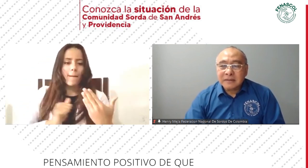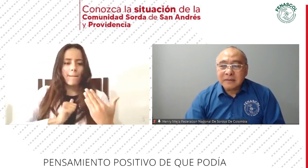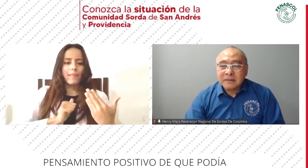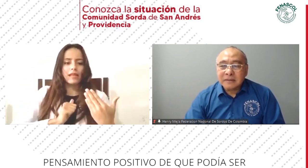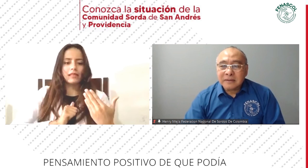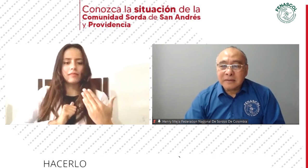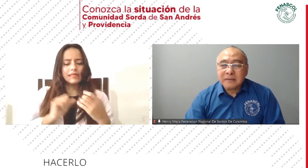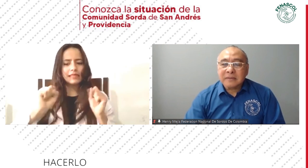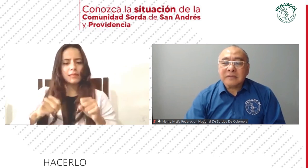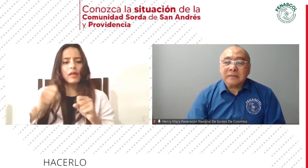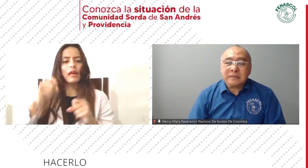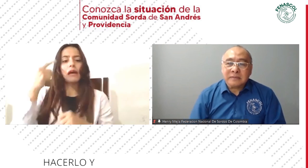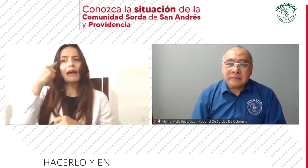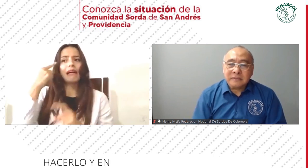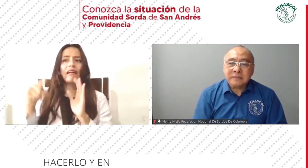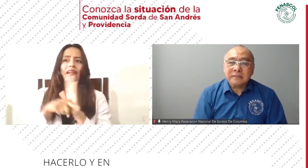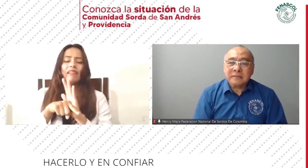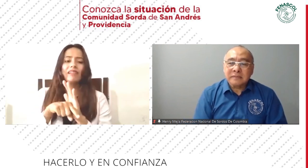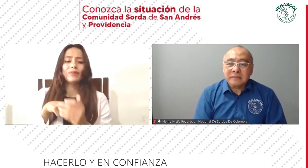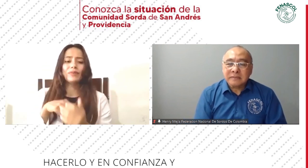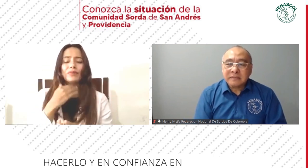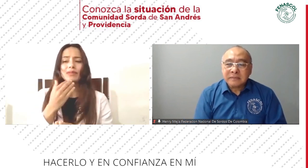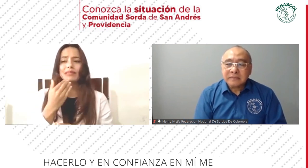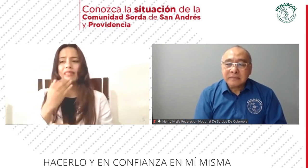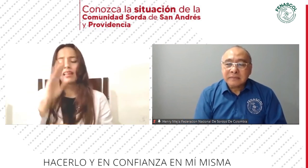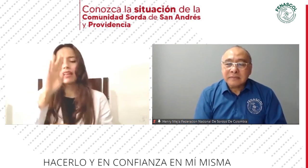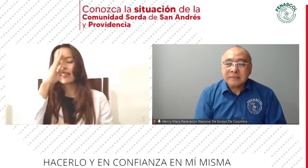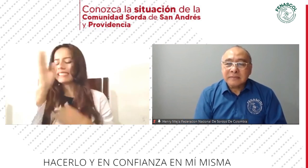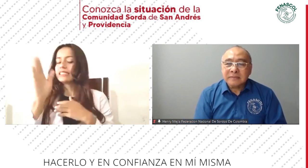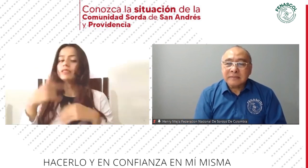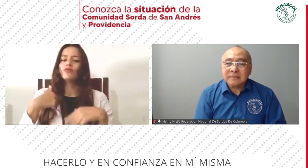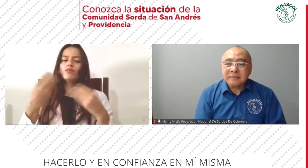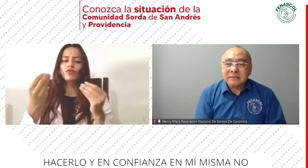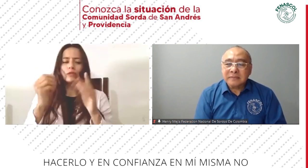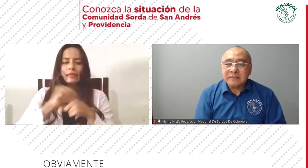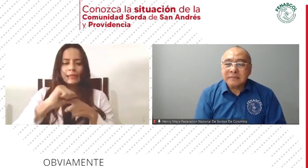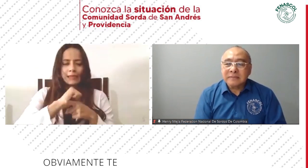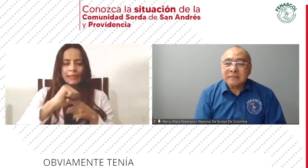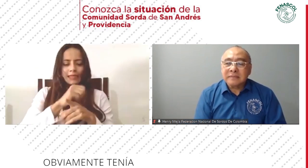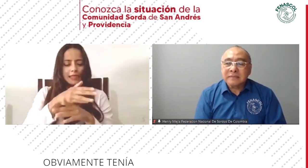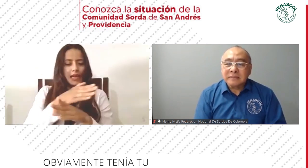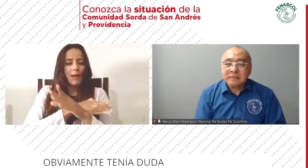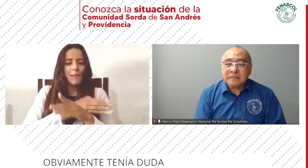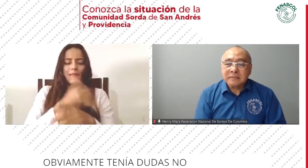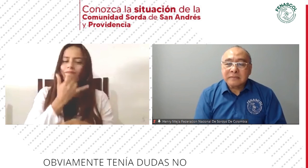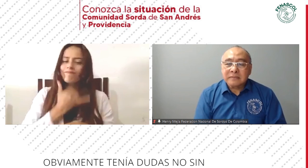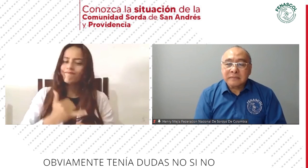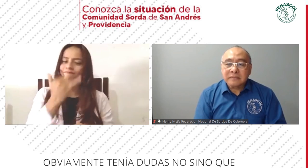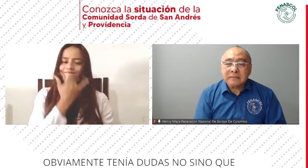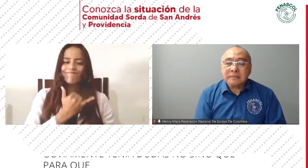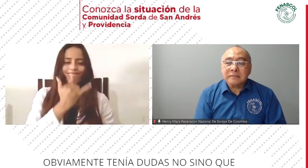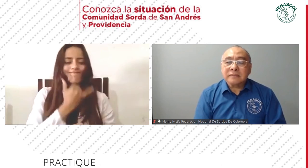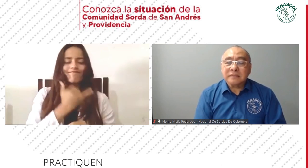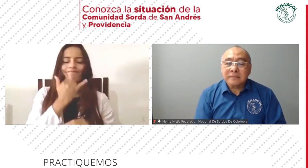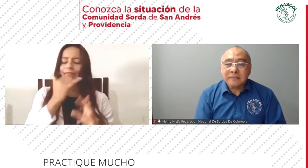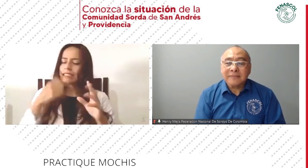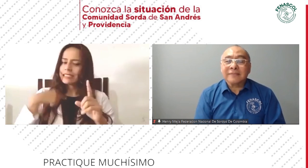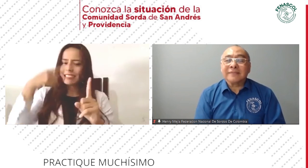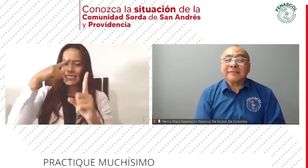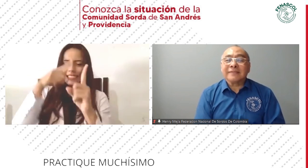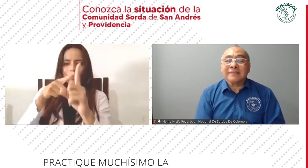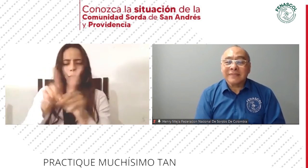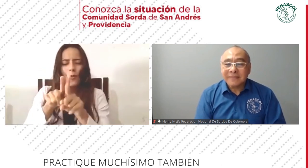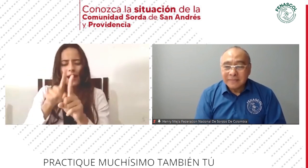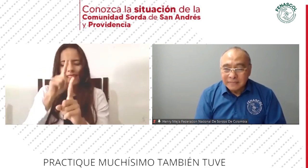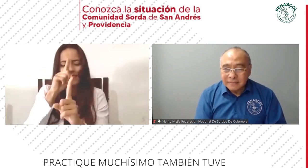podía hacerlo y en confianza en mí misma no obviamente tenía dudas no sino que practiqué muchísimo